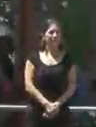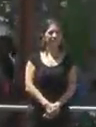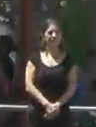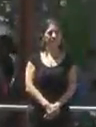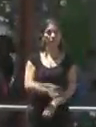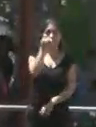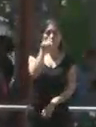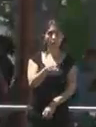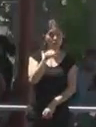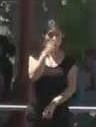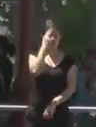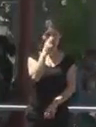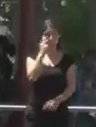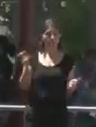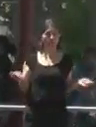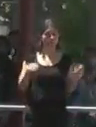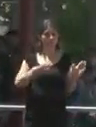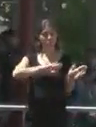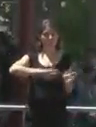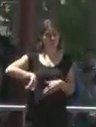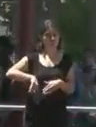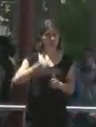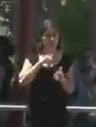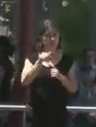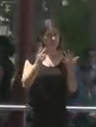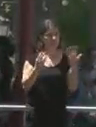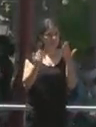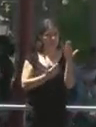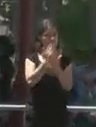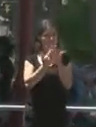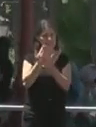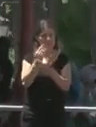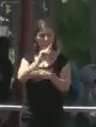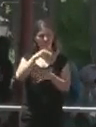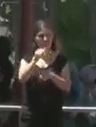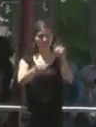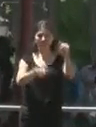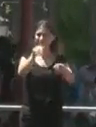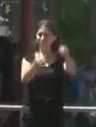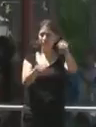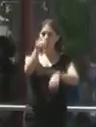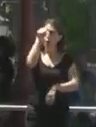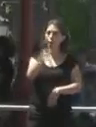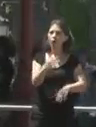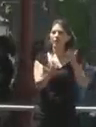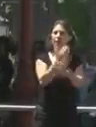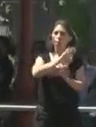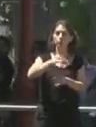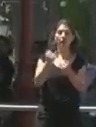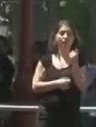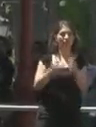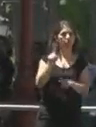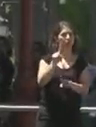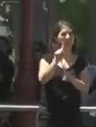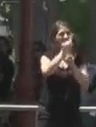Hoy es el último domingo de campaña y quedan 7 días para que vayamos a las urnas. Hoy es el último día en el que se publican